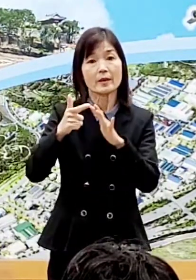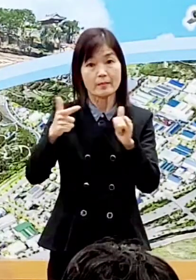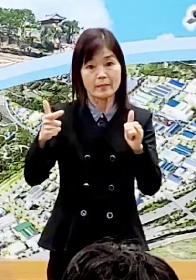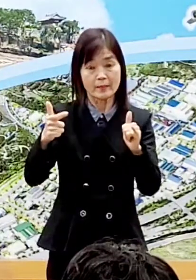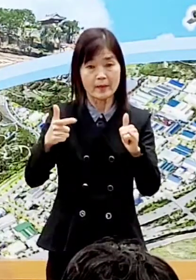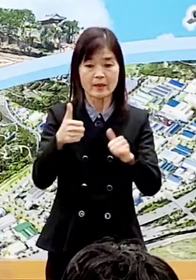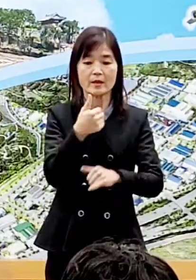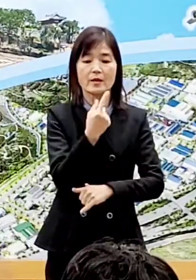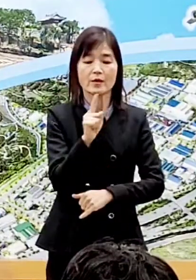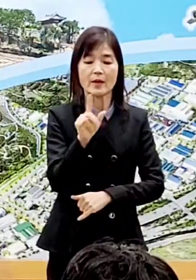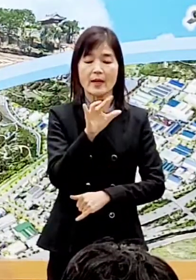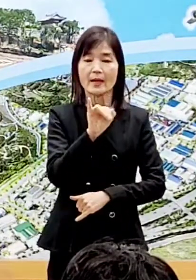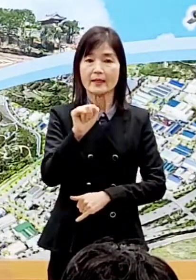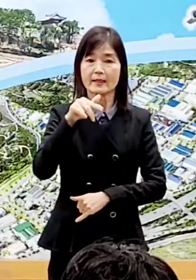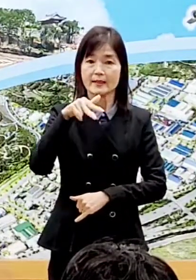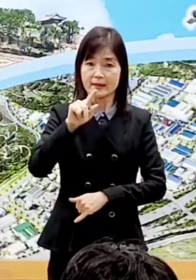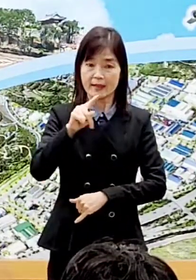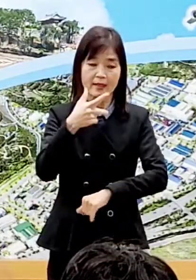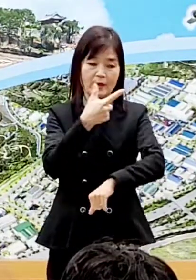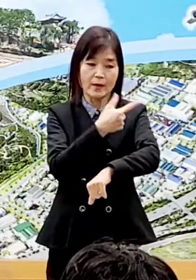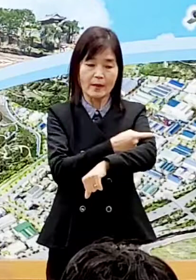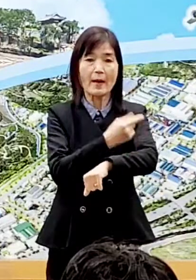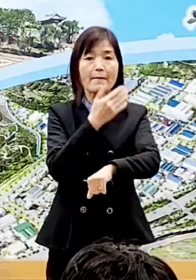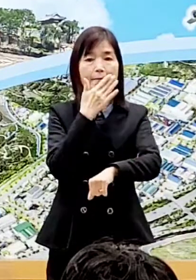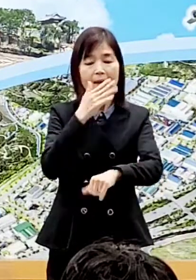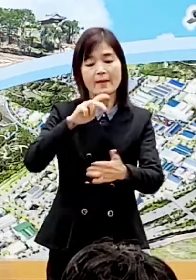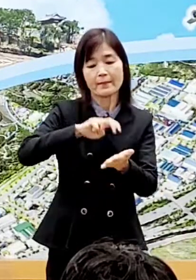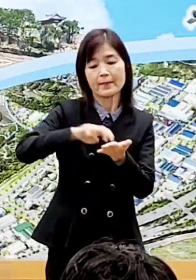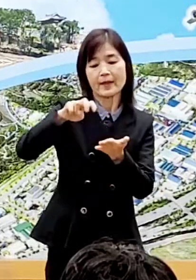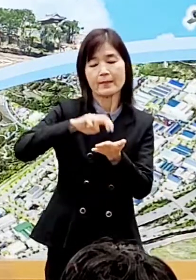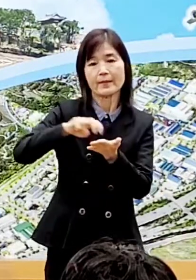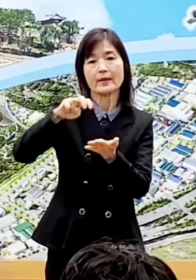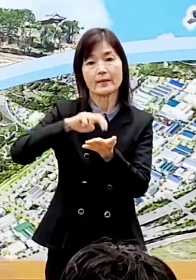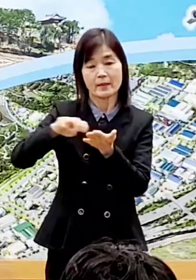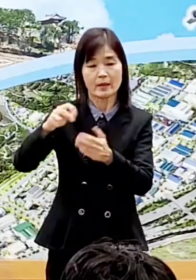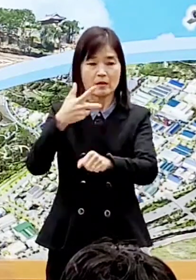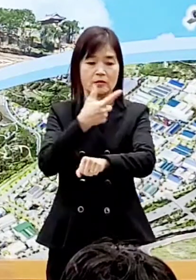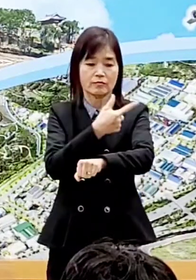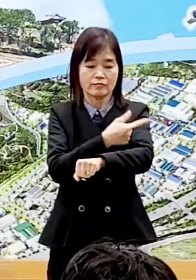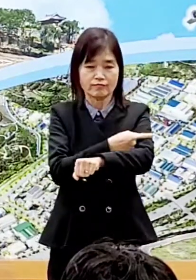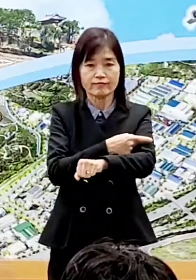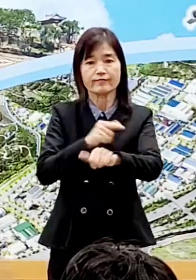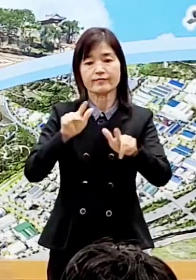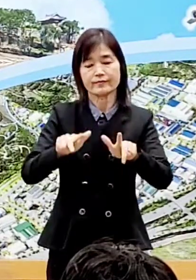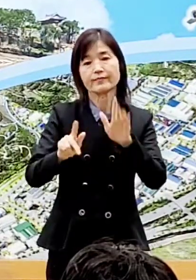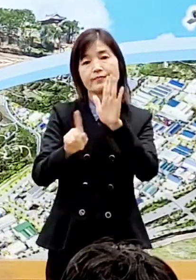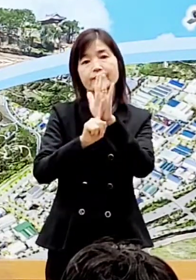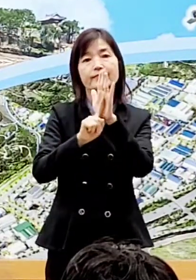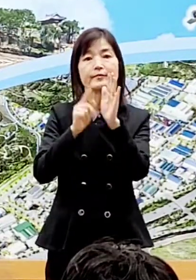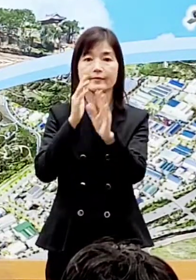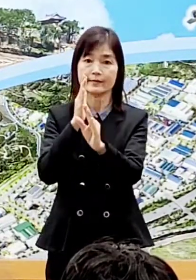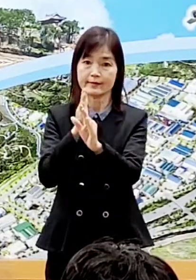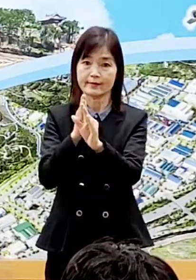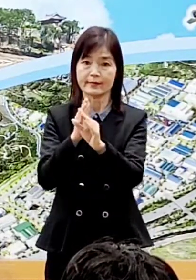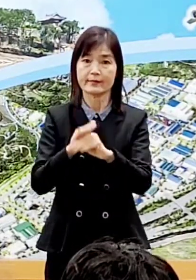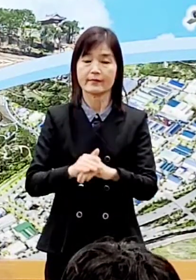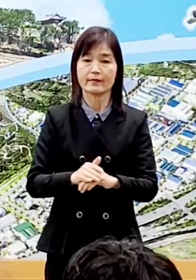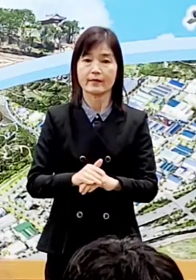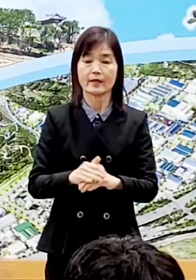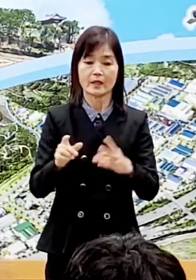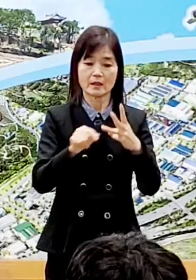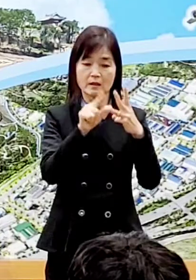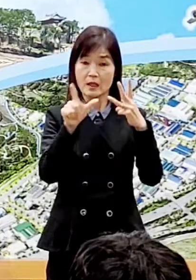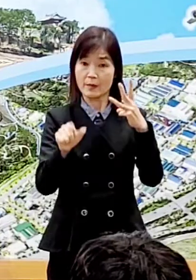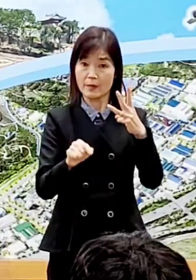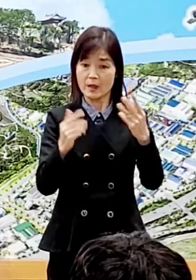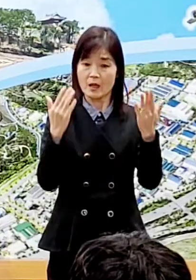백신 당일 접종 안내 문자를 발송하여 예방접종 참여를 적극 홍보하고 있습니다. 신학기를